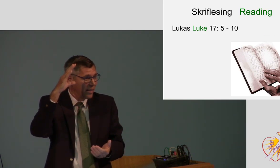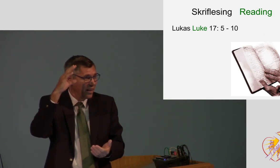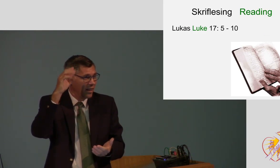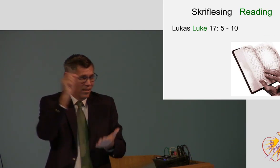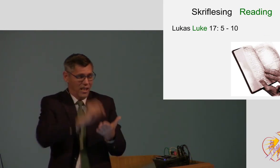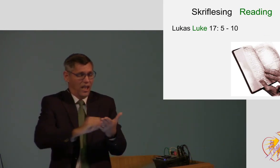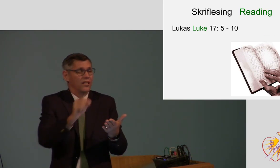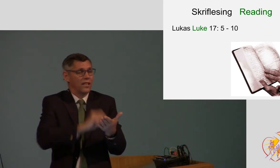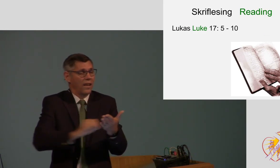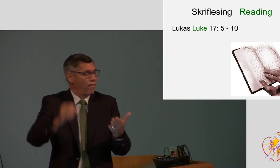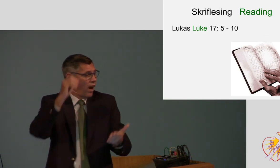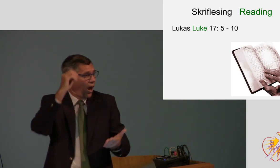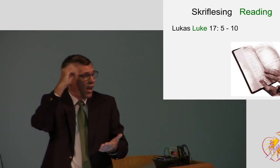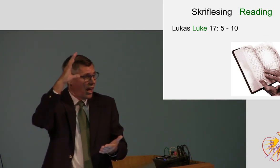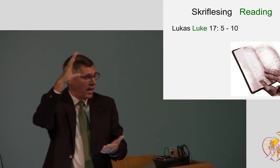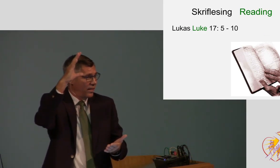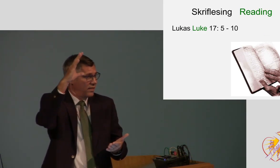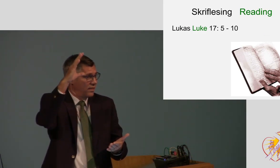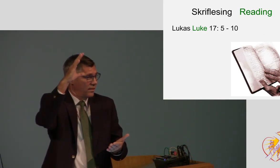die geskrifgeleerdes, die